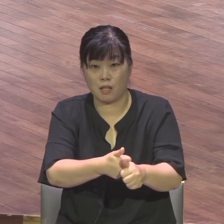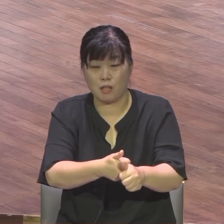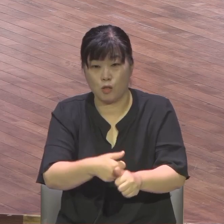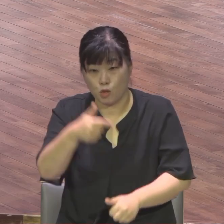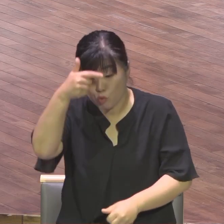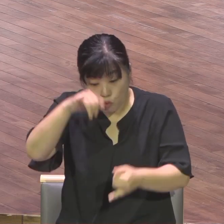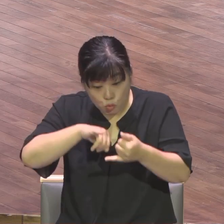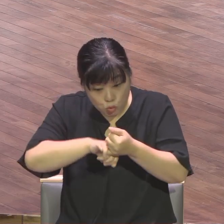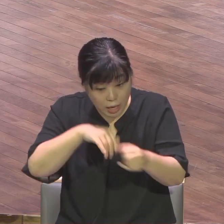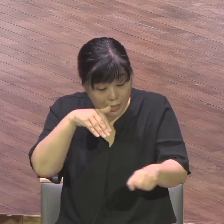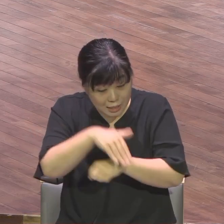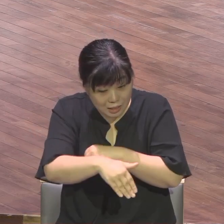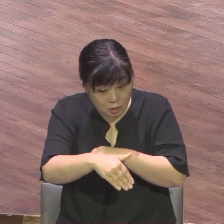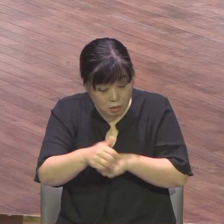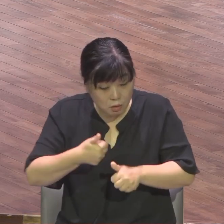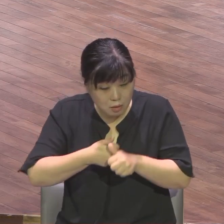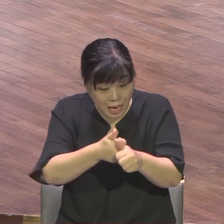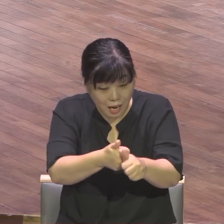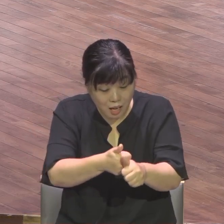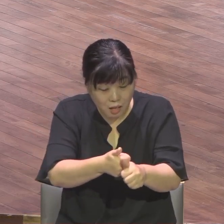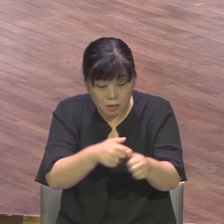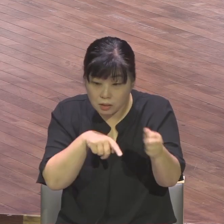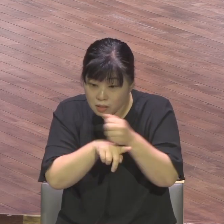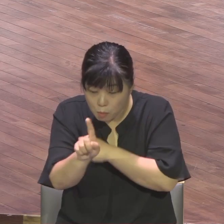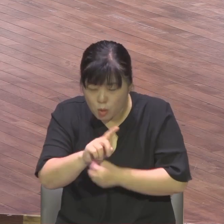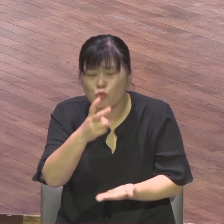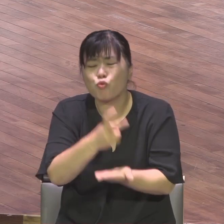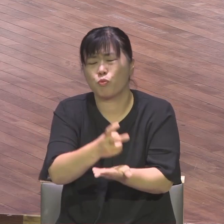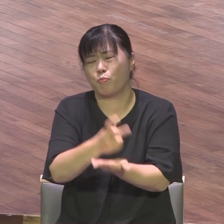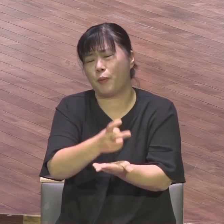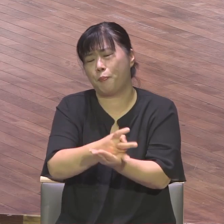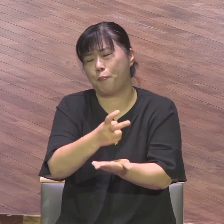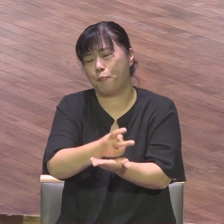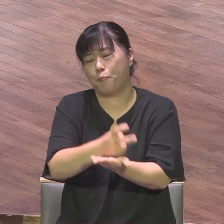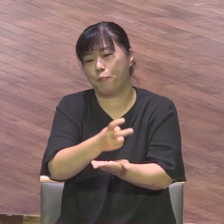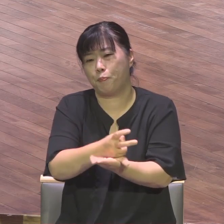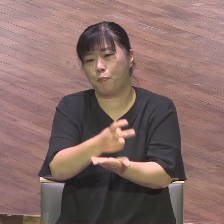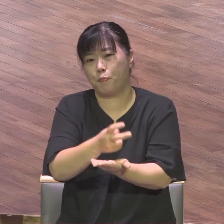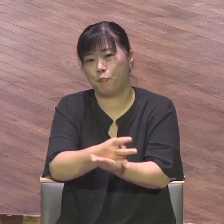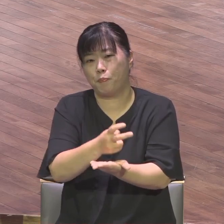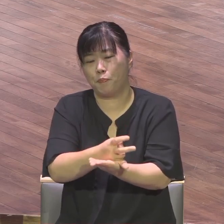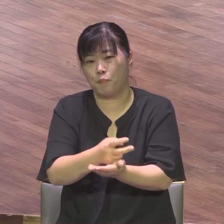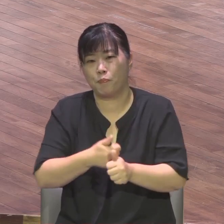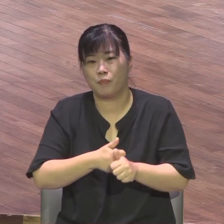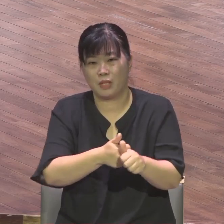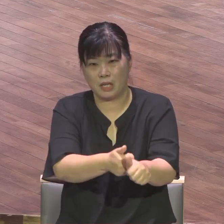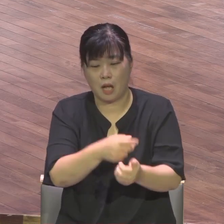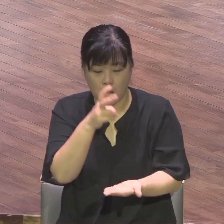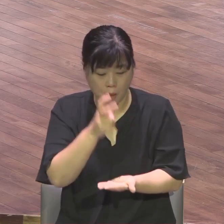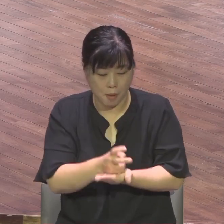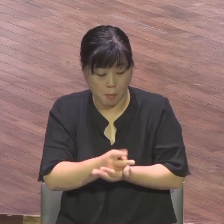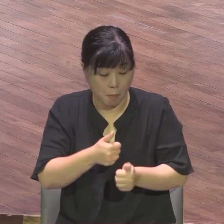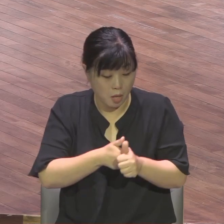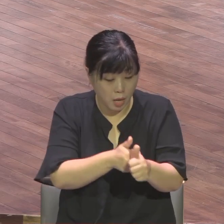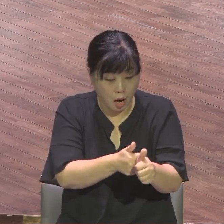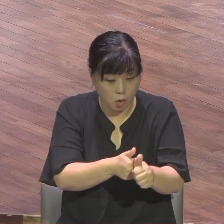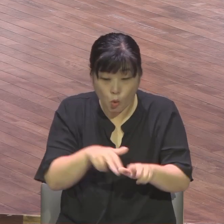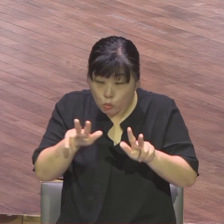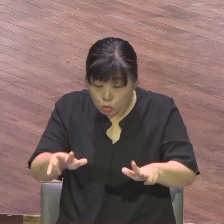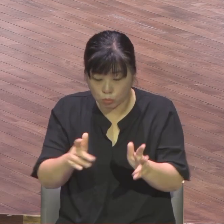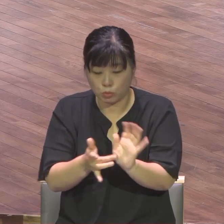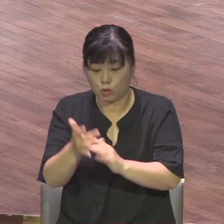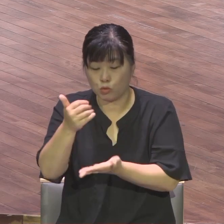구약시대가 뭐예요? 율법시대지요. 구약시대. 이제는 율법시대가 아니요. 이제는 구약시대가